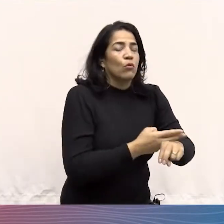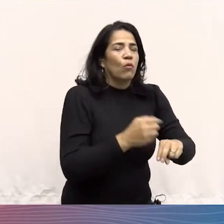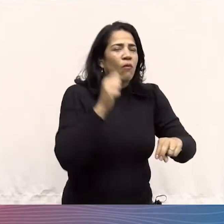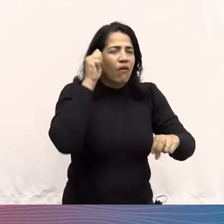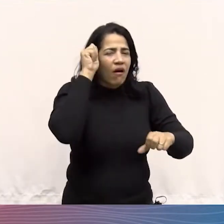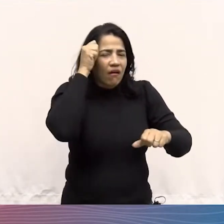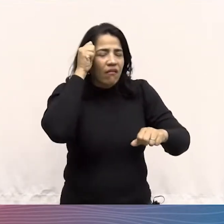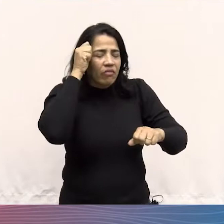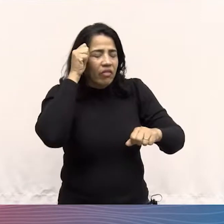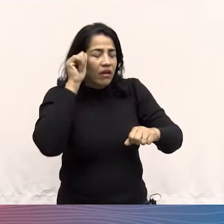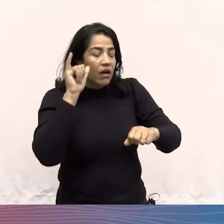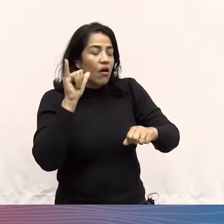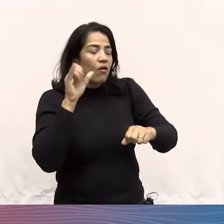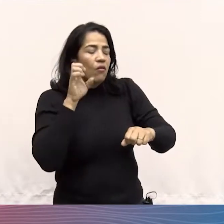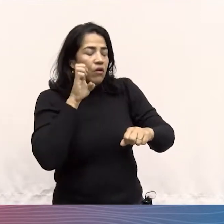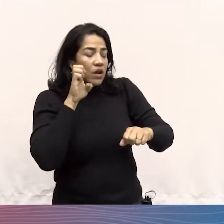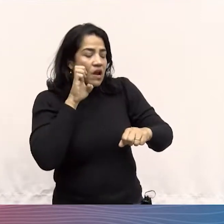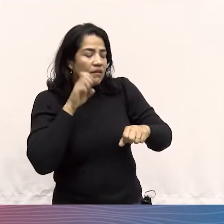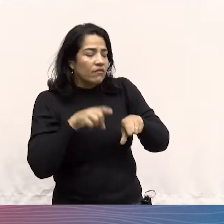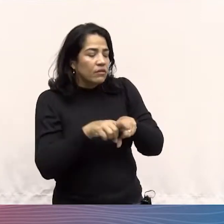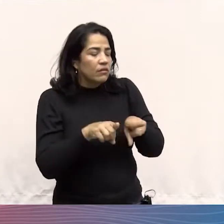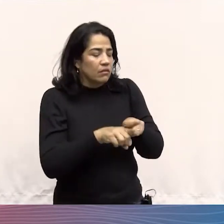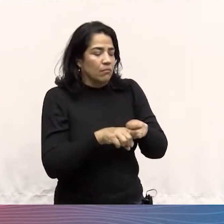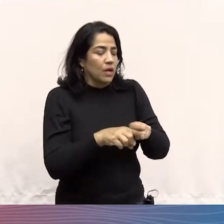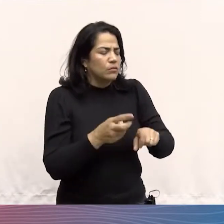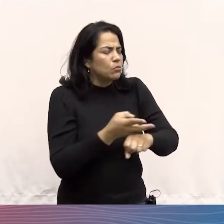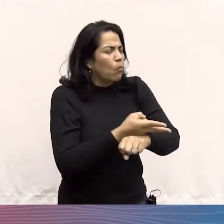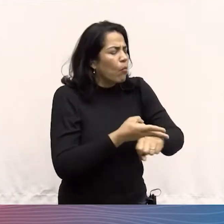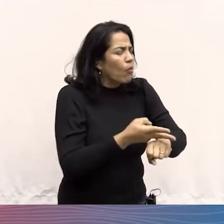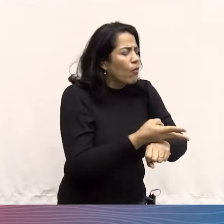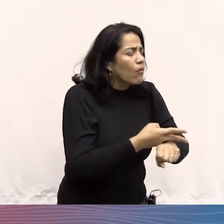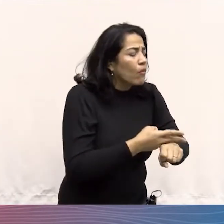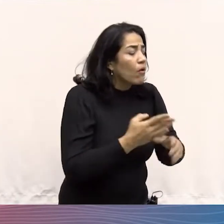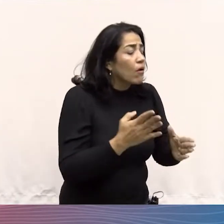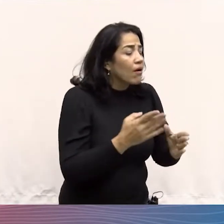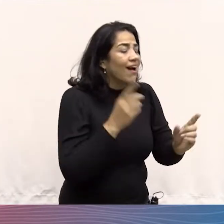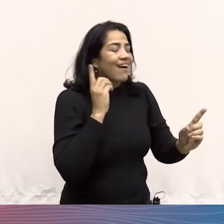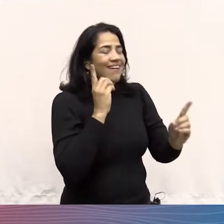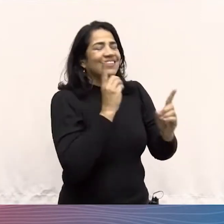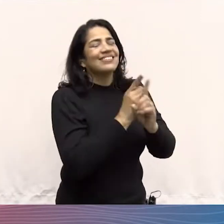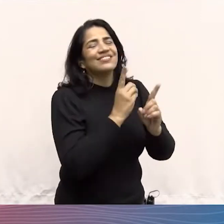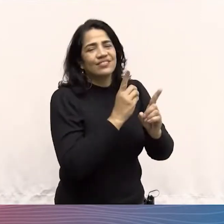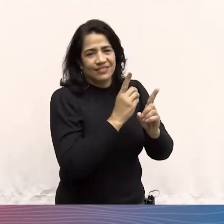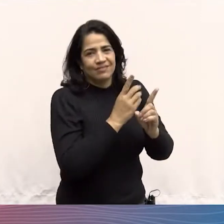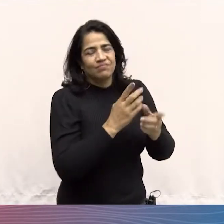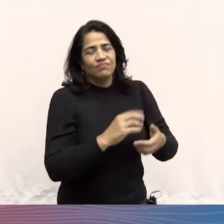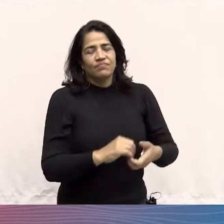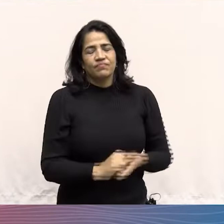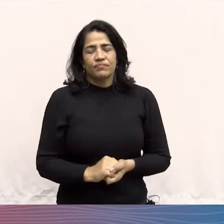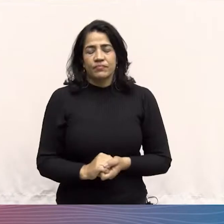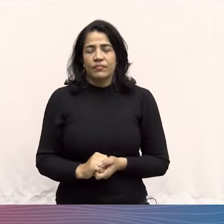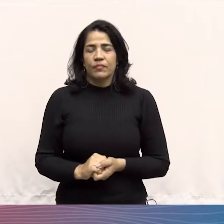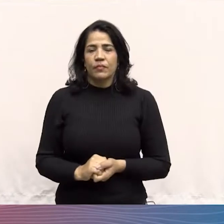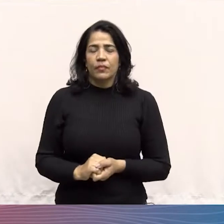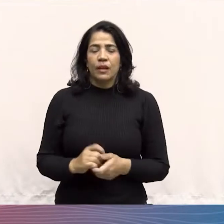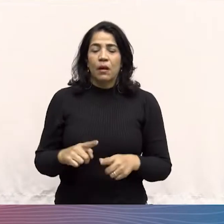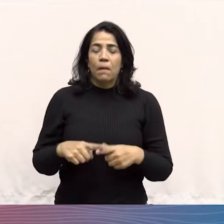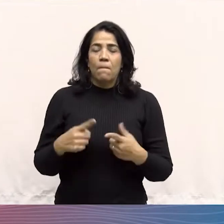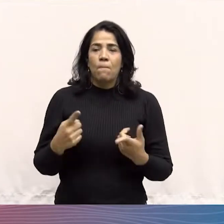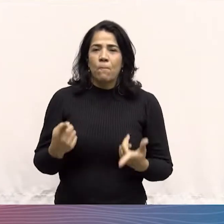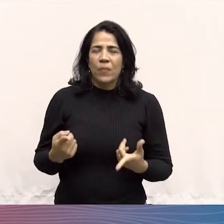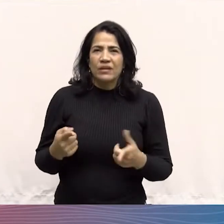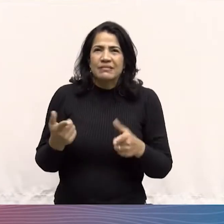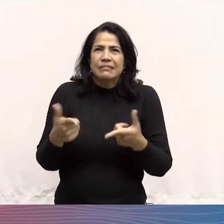aparecer nu diante de Deus. Ora, quem é que ensinou a eles que eles estavam nus? Não é verdade? Todo o tempo